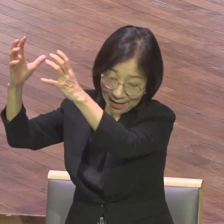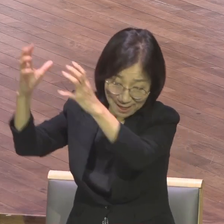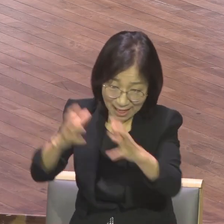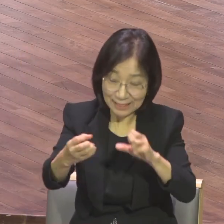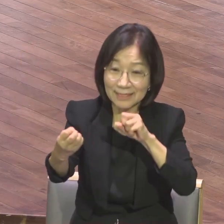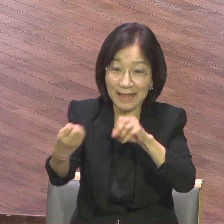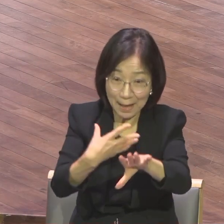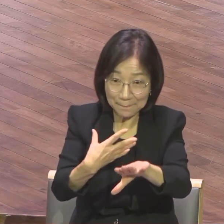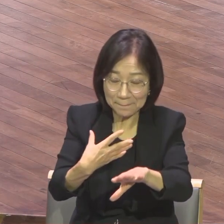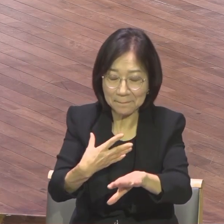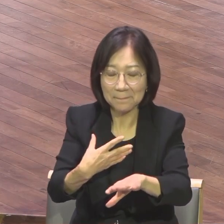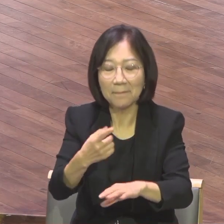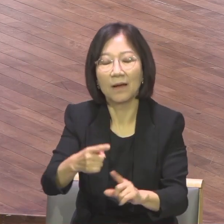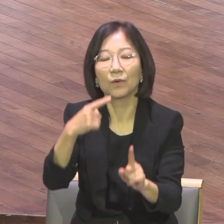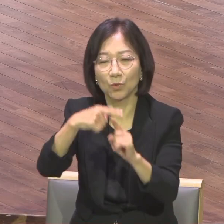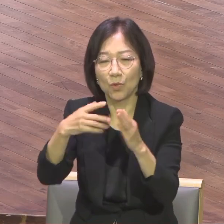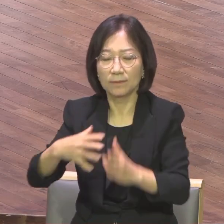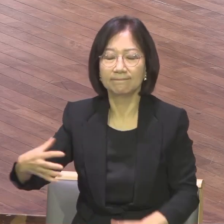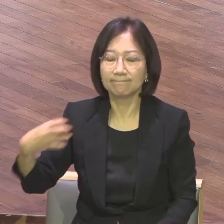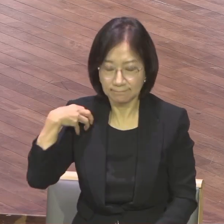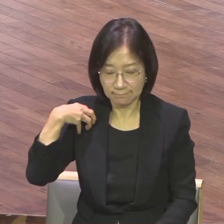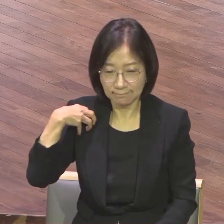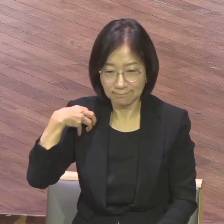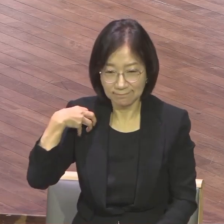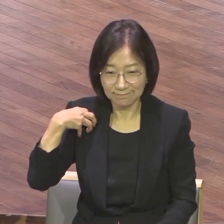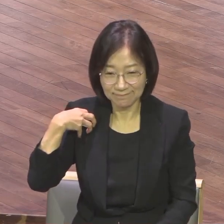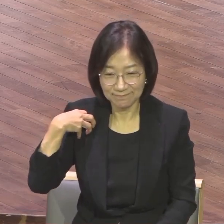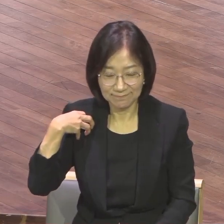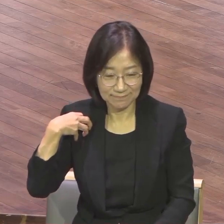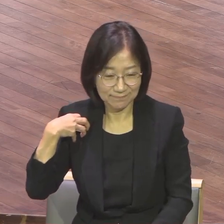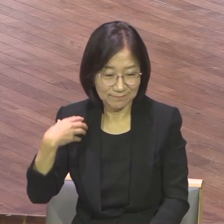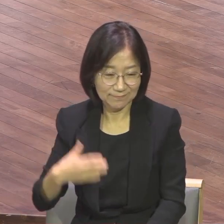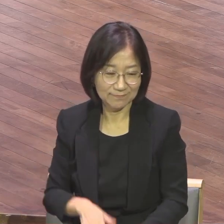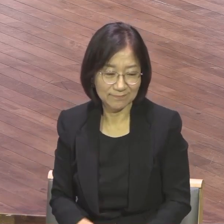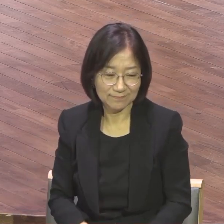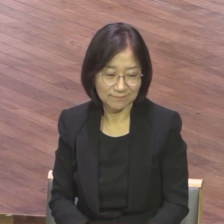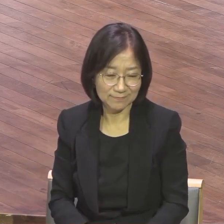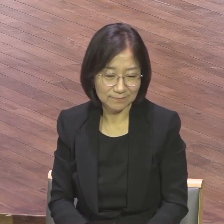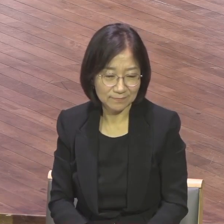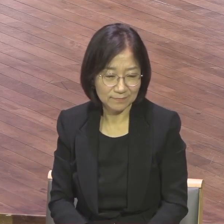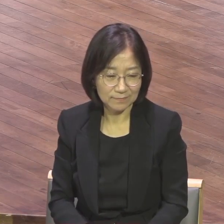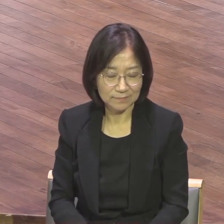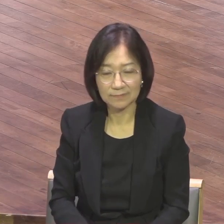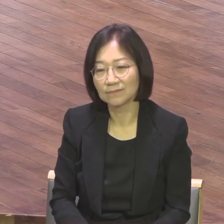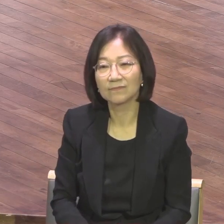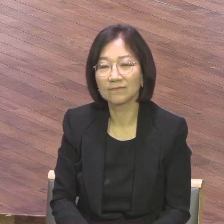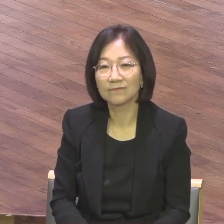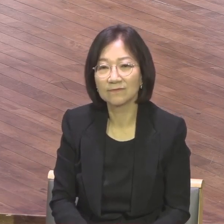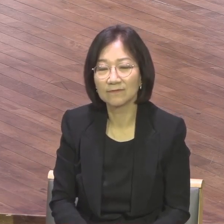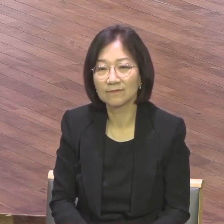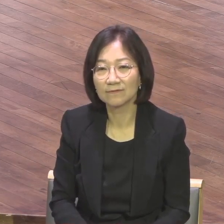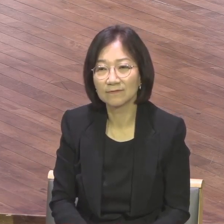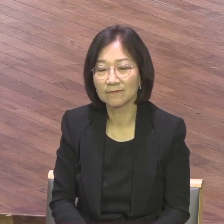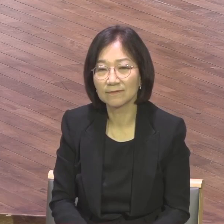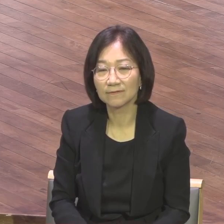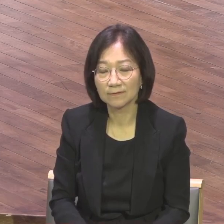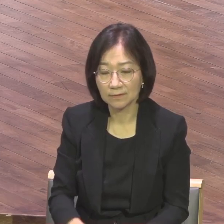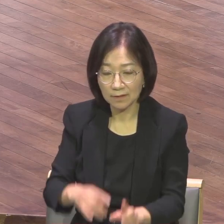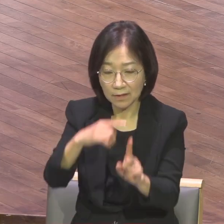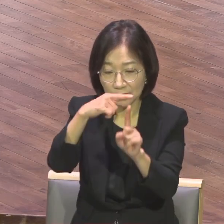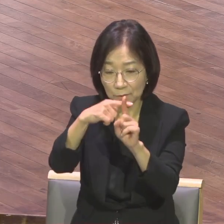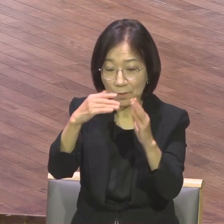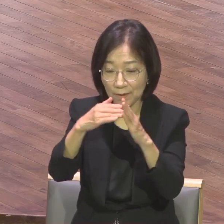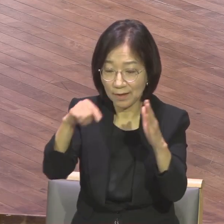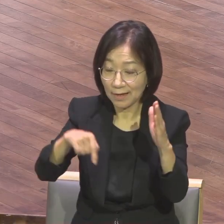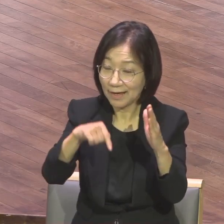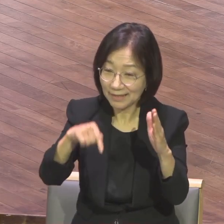유앙겔리온 교회 천명이에요. 그게 그 교회가 해야 될 사명이에요. 왜 교회가 이렇게 장로, 집사,